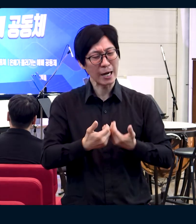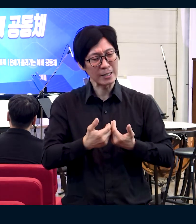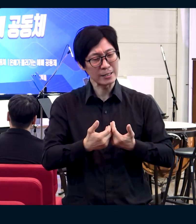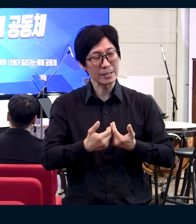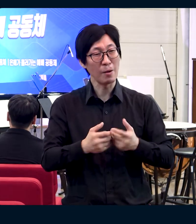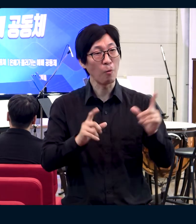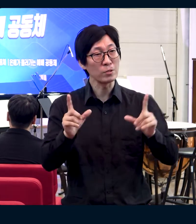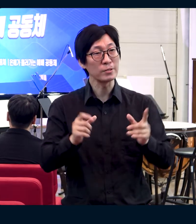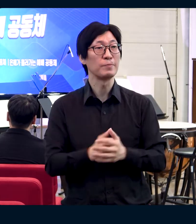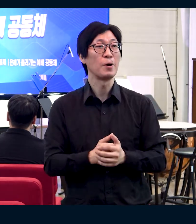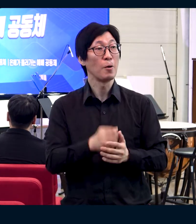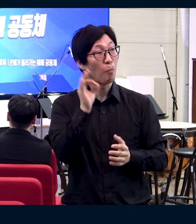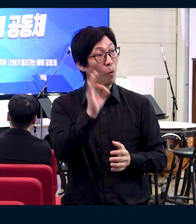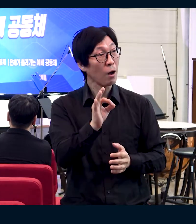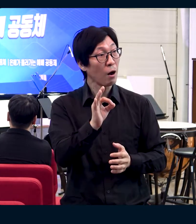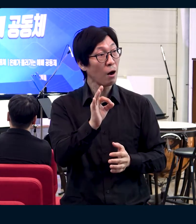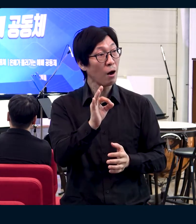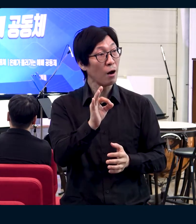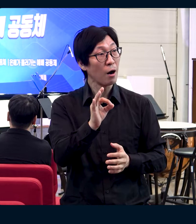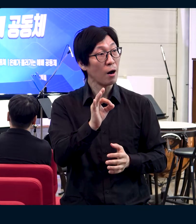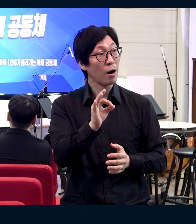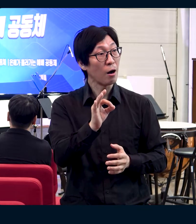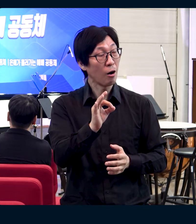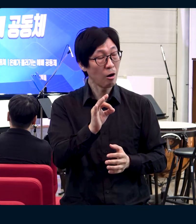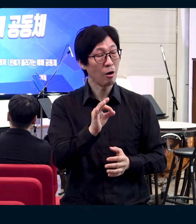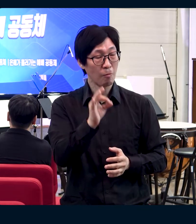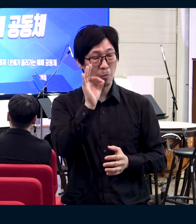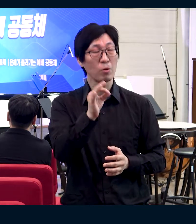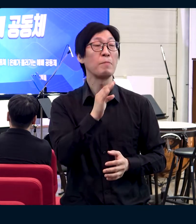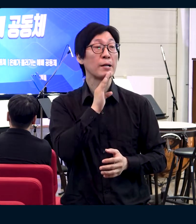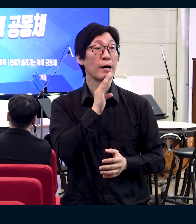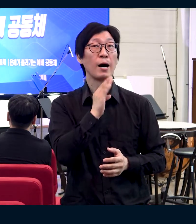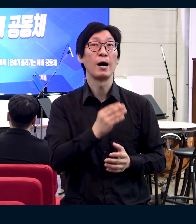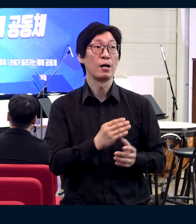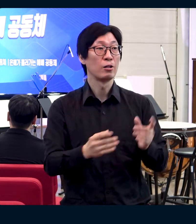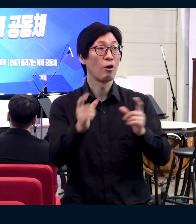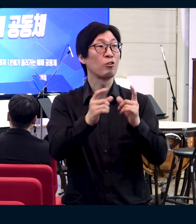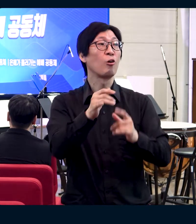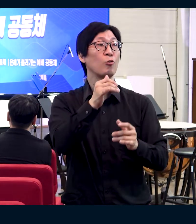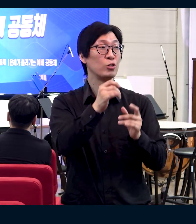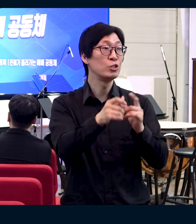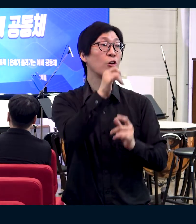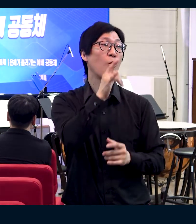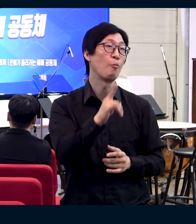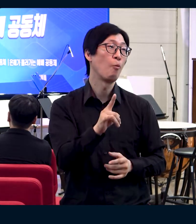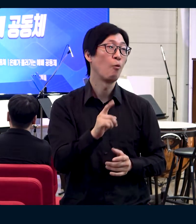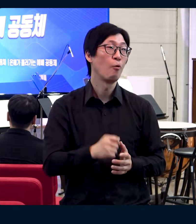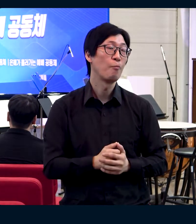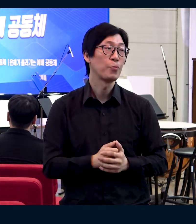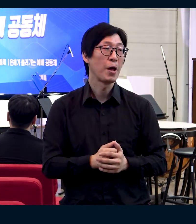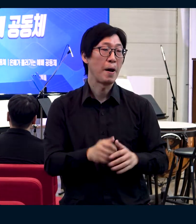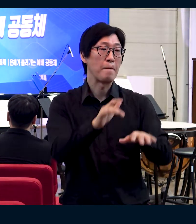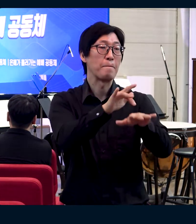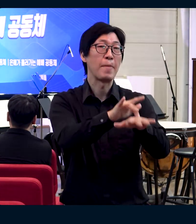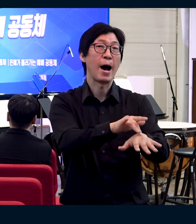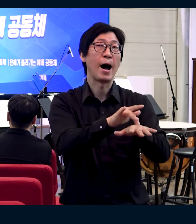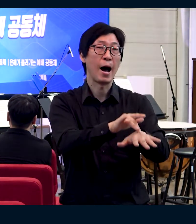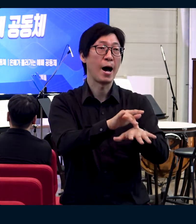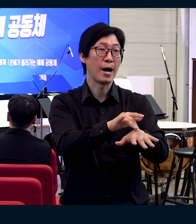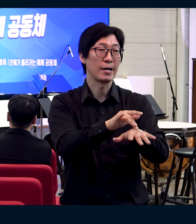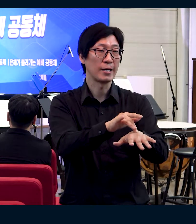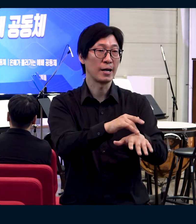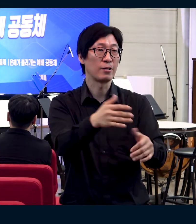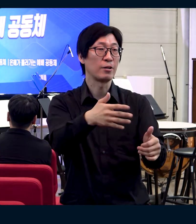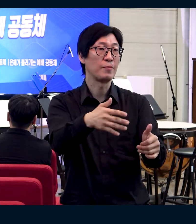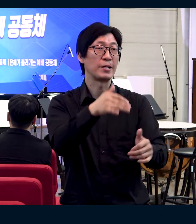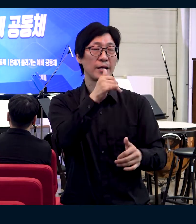짜증나는 어떤 갈등, 그게 보입니까? 저는 거기에도 더해서 한 가지가 더 보여요. 그게 바로 마귀의